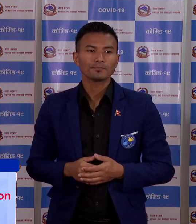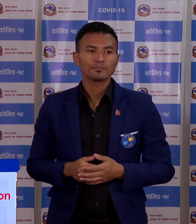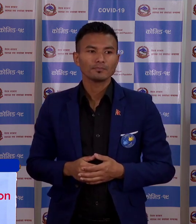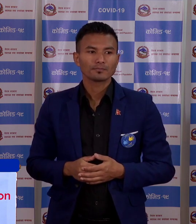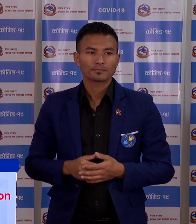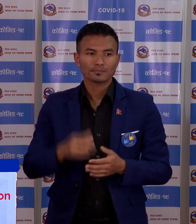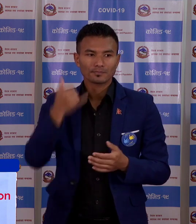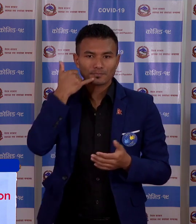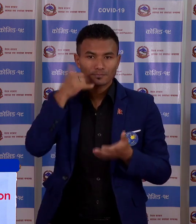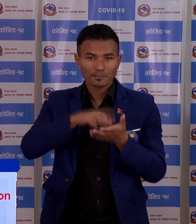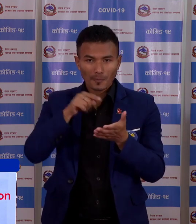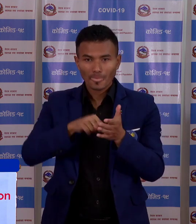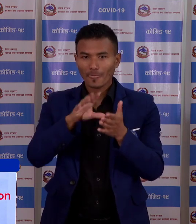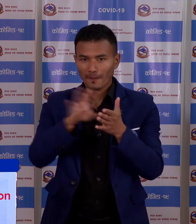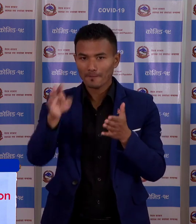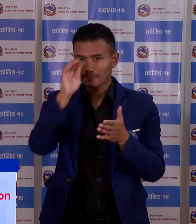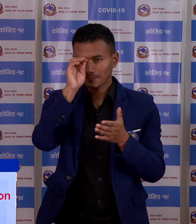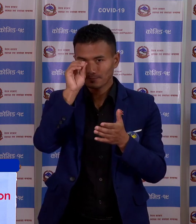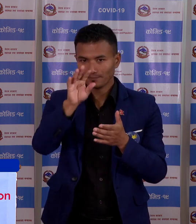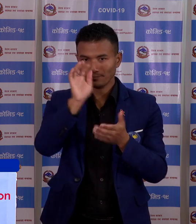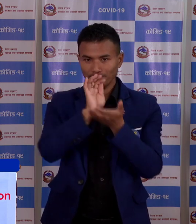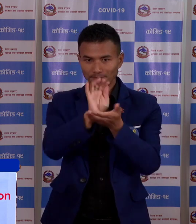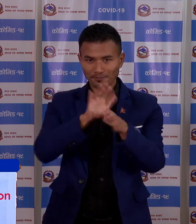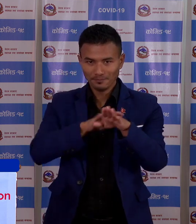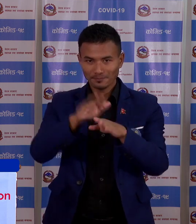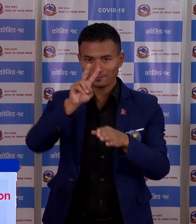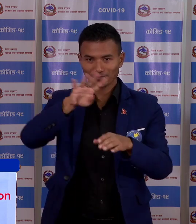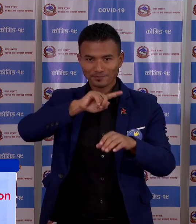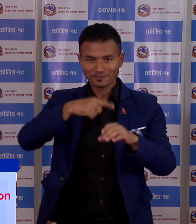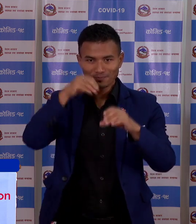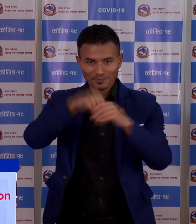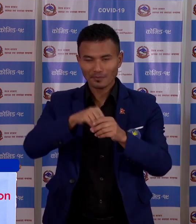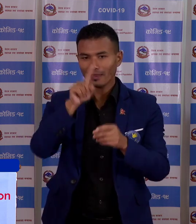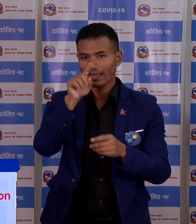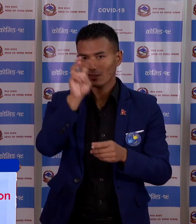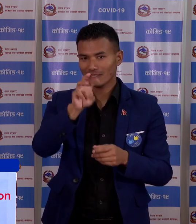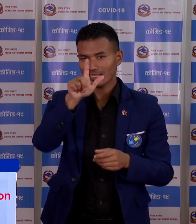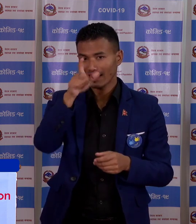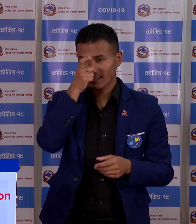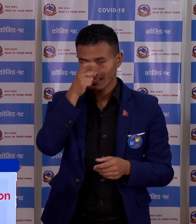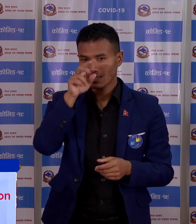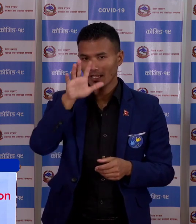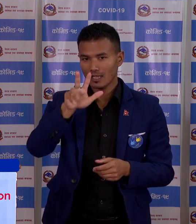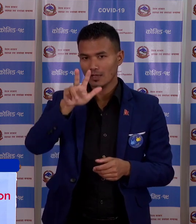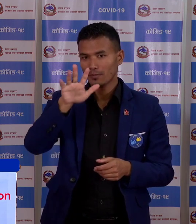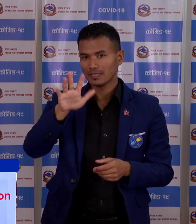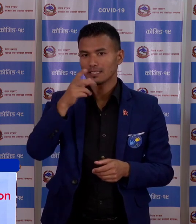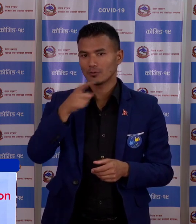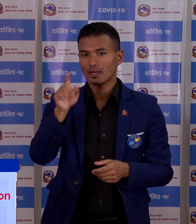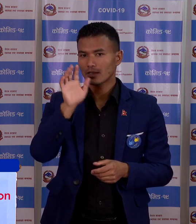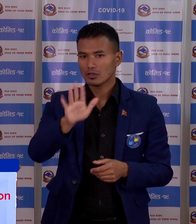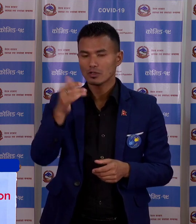कॉल सेंटर बाट दिएका सेवाहरू गता 24 गंटामा 1,750 ही छन